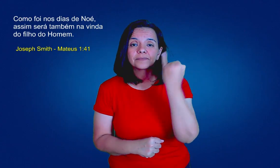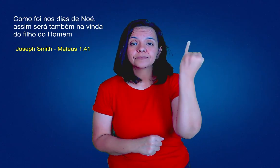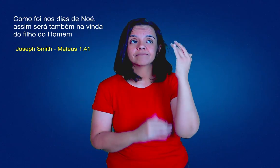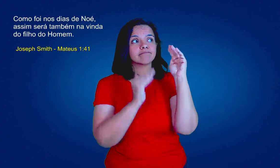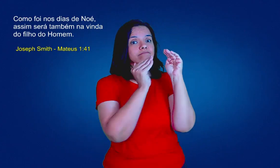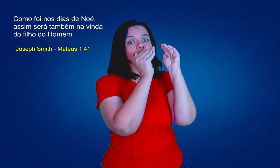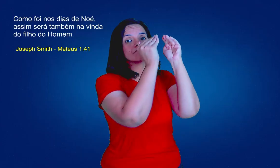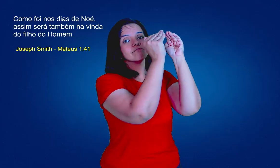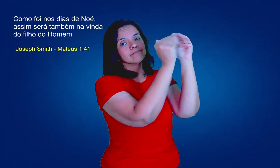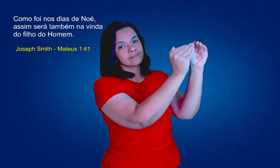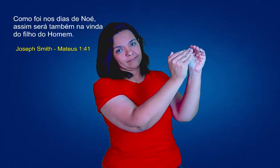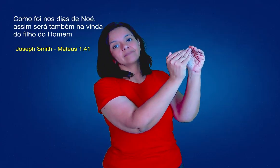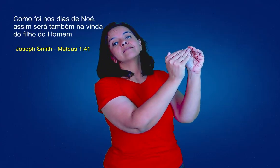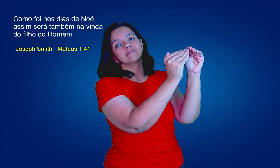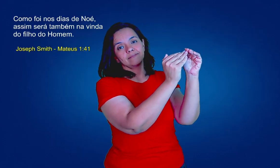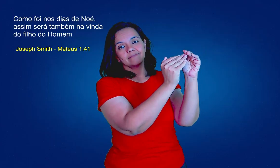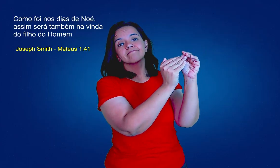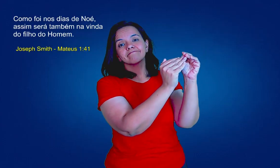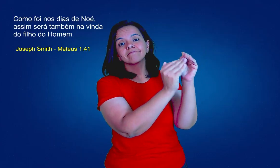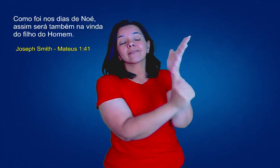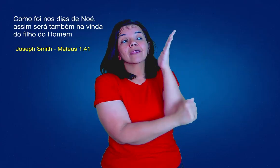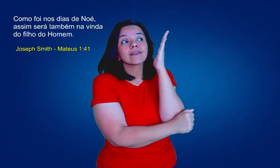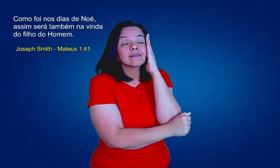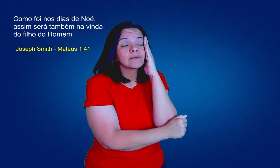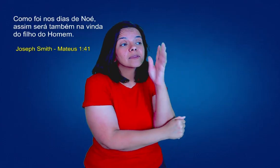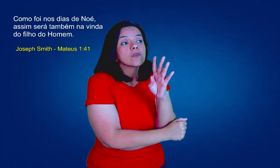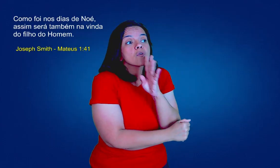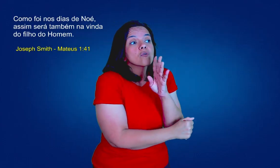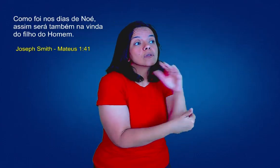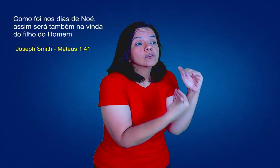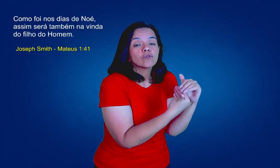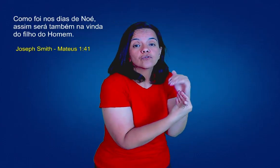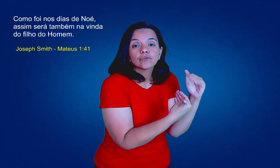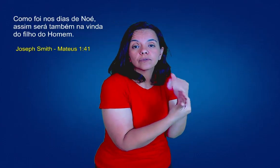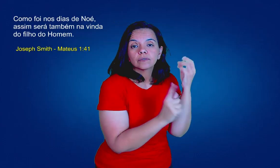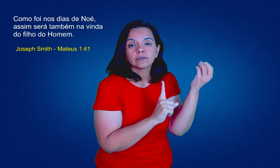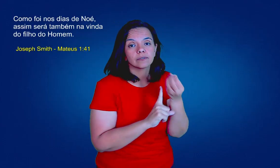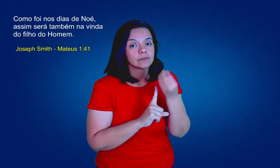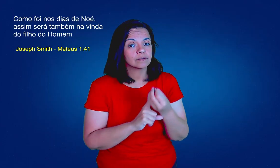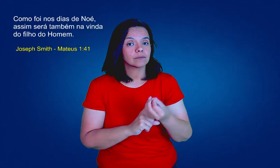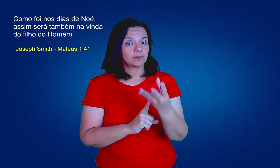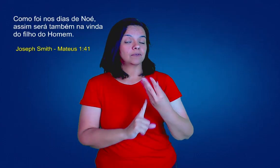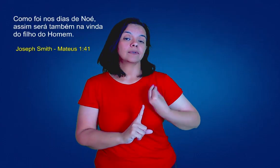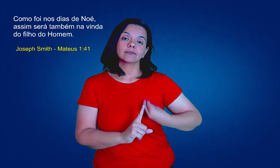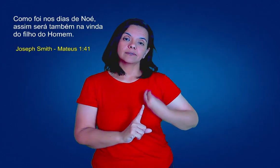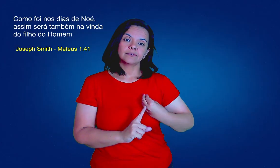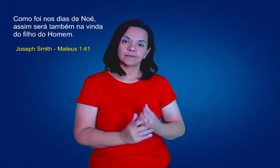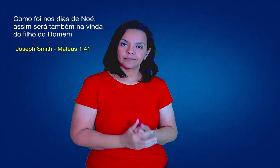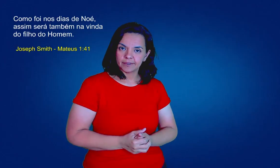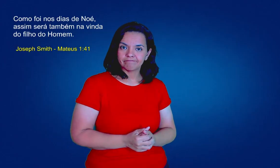que esses ensinamentos, eles nos ajudam e precisam nos levar a um nível de obediência.